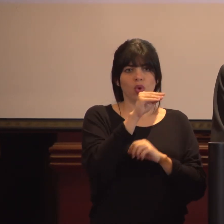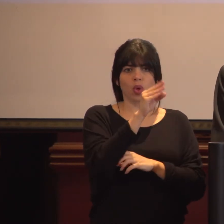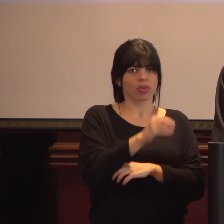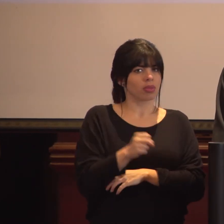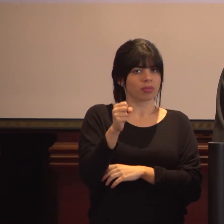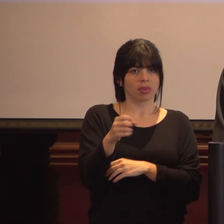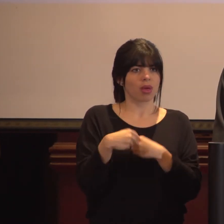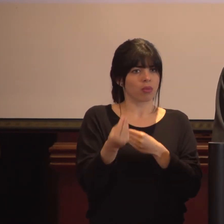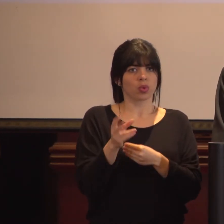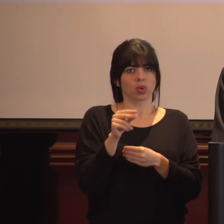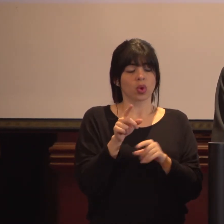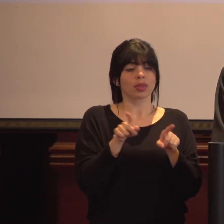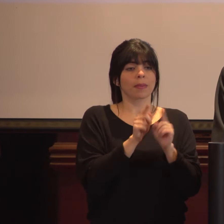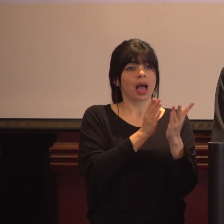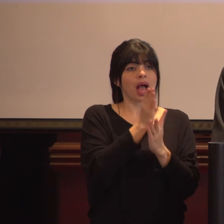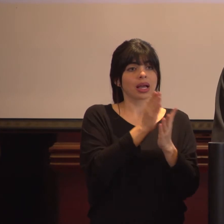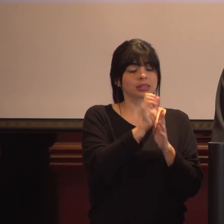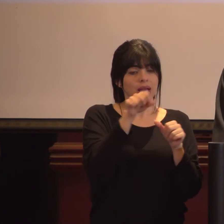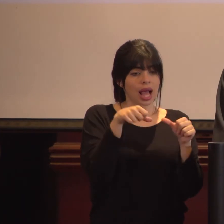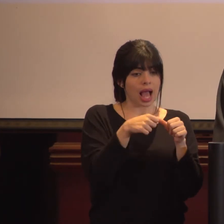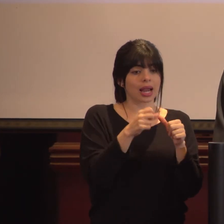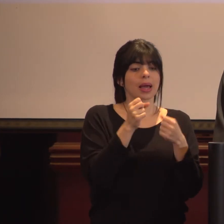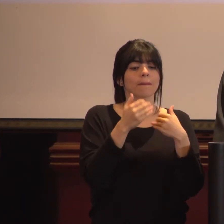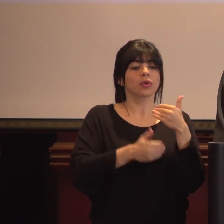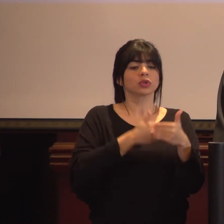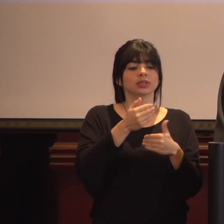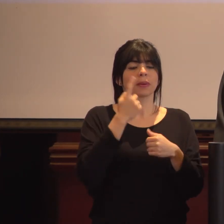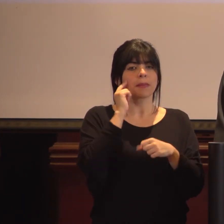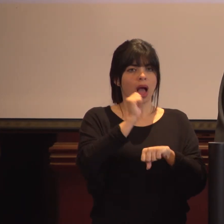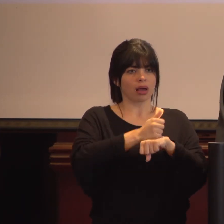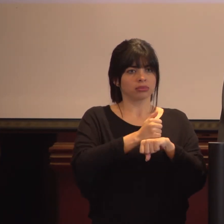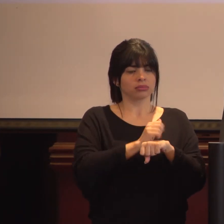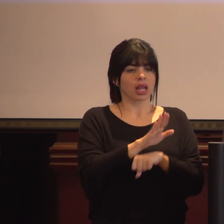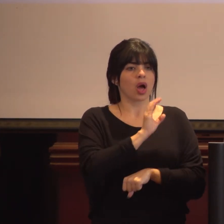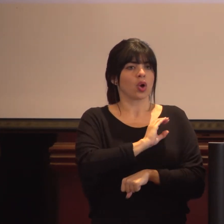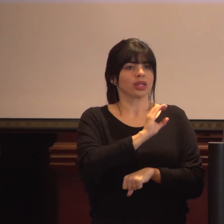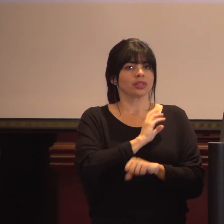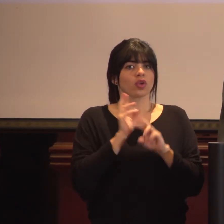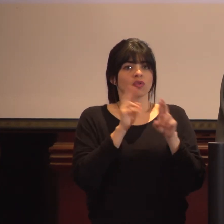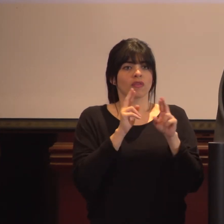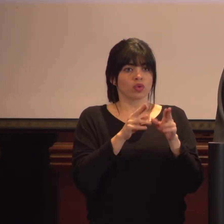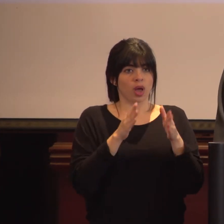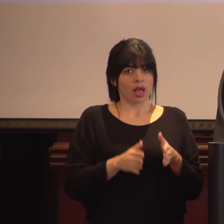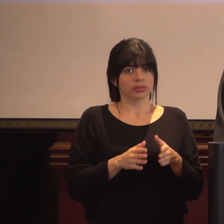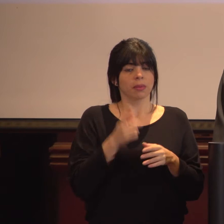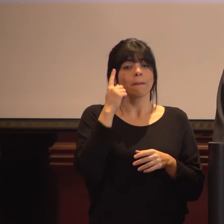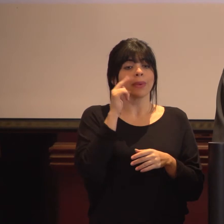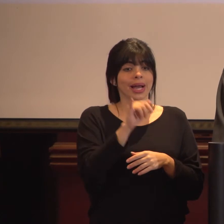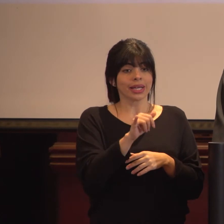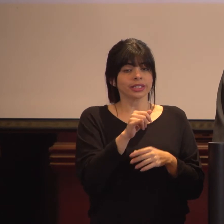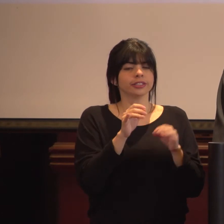y al acceso al territorio y a los procedimientos de determinación de la condición de refugiado para lo